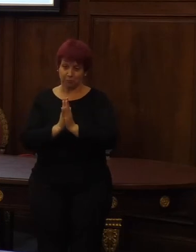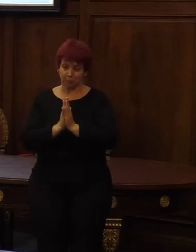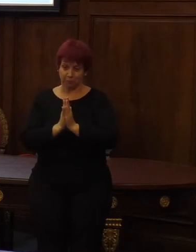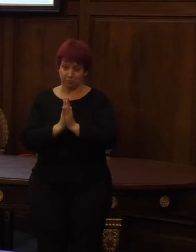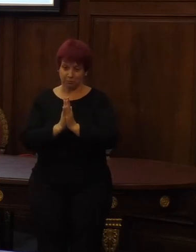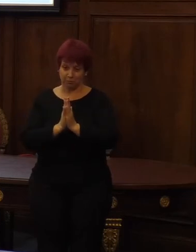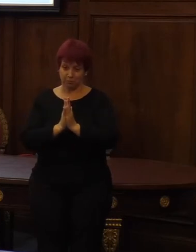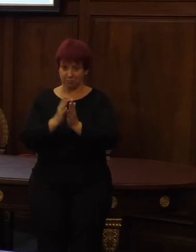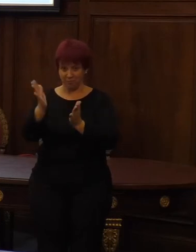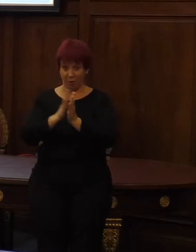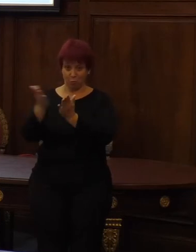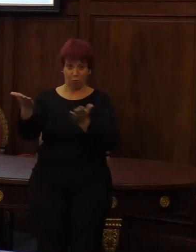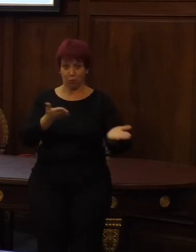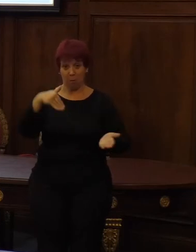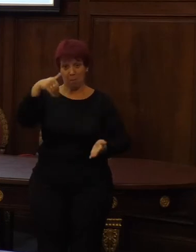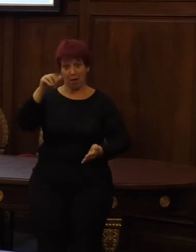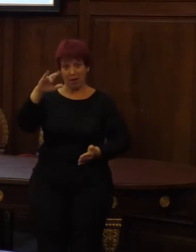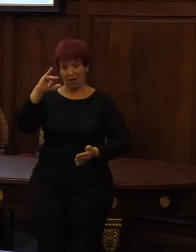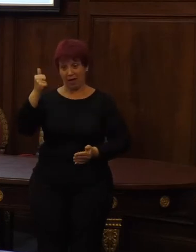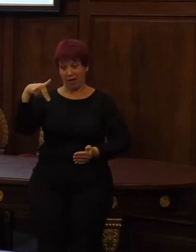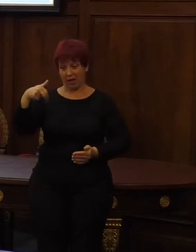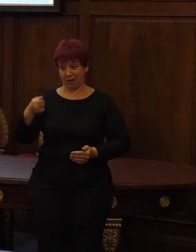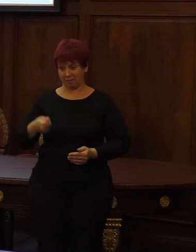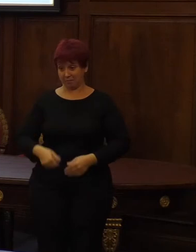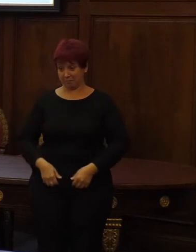Vamos arriba, Mariana. Disculpen.